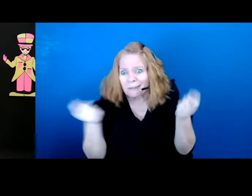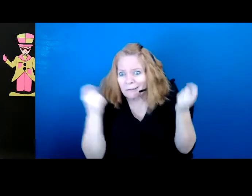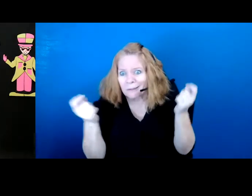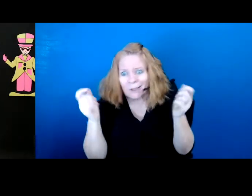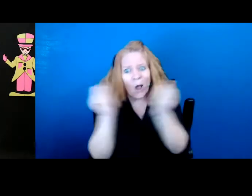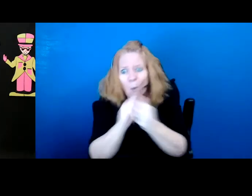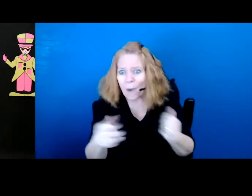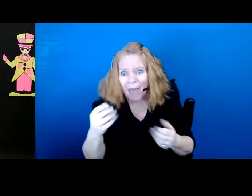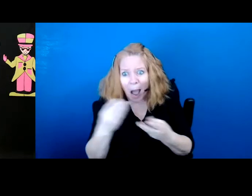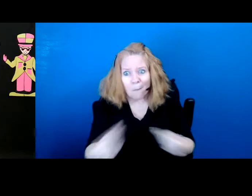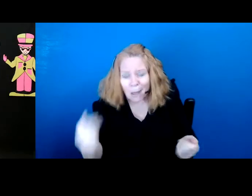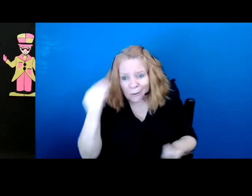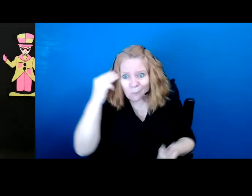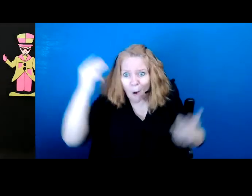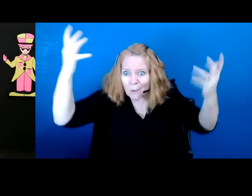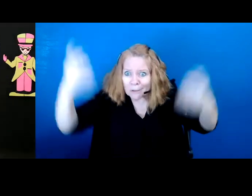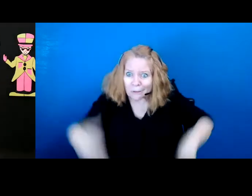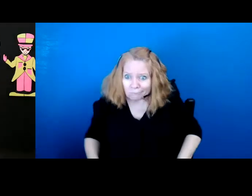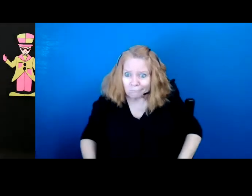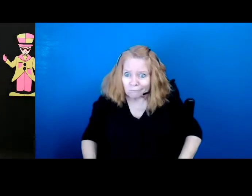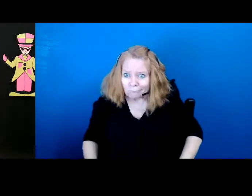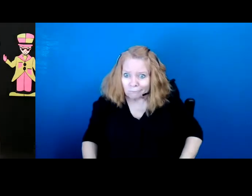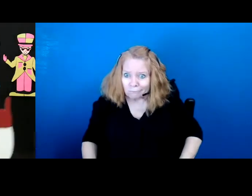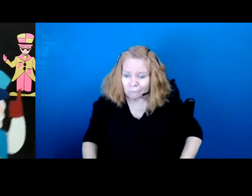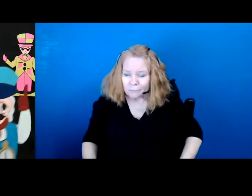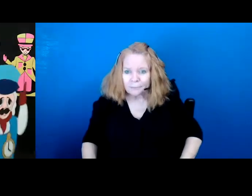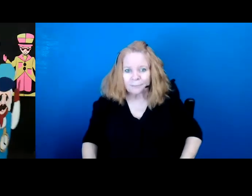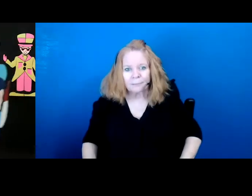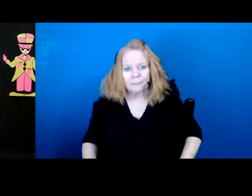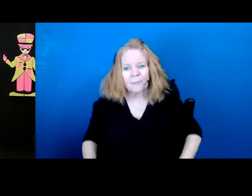así que no podemos comenzar la fiesta sin él